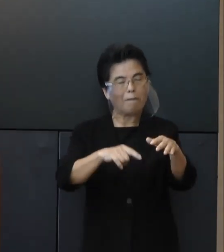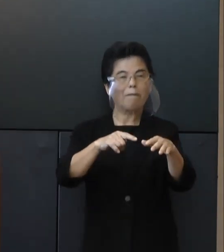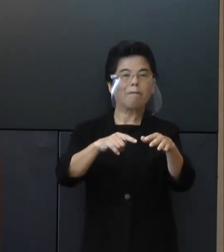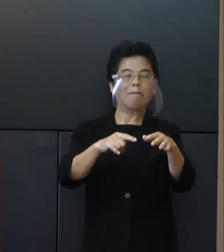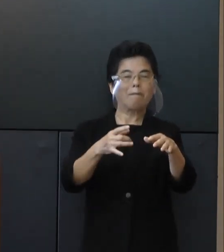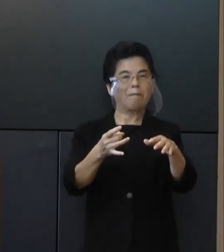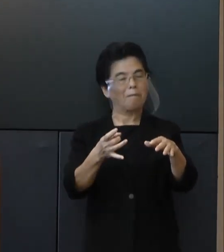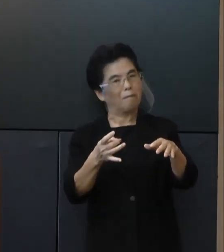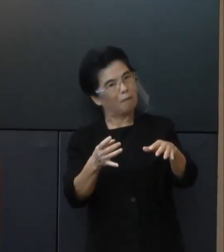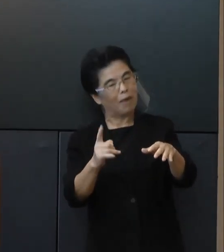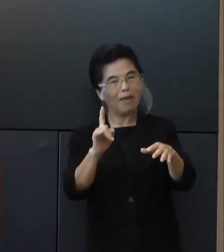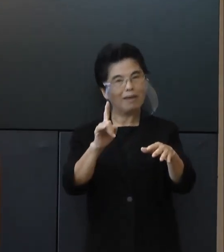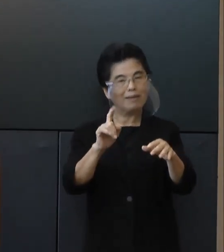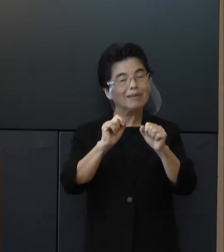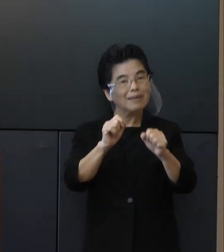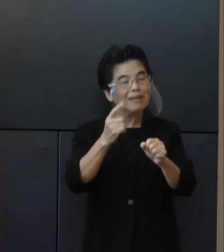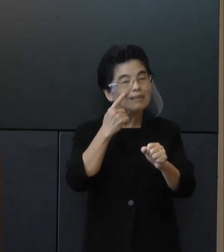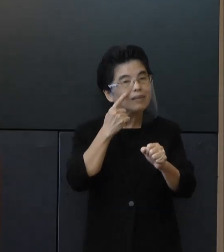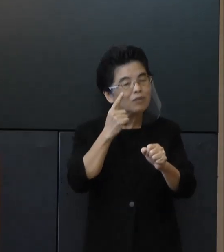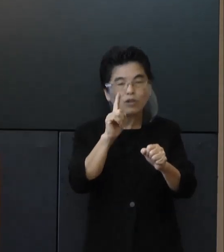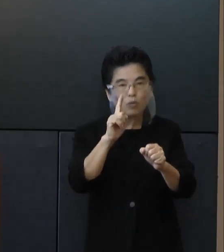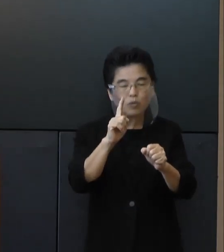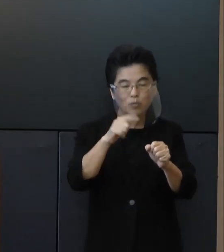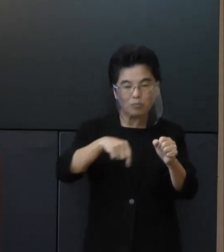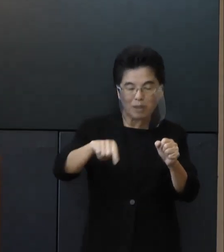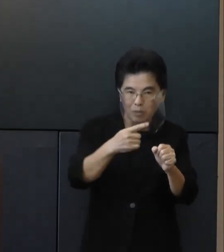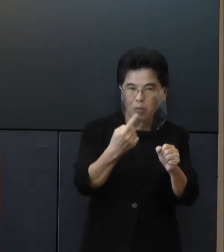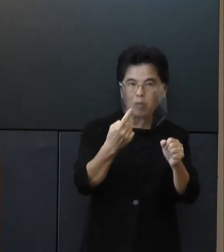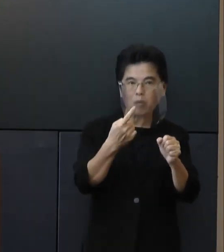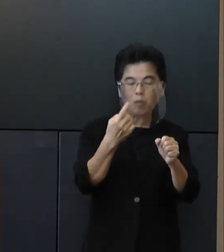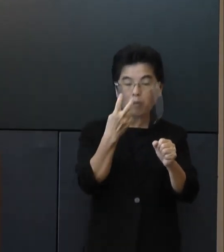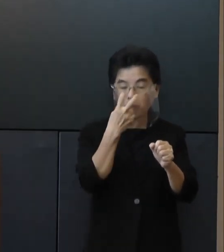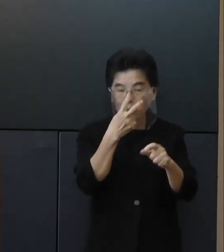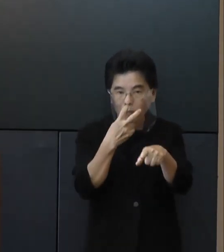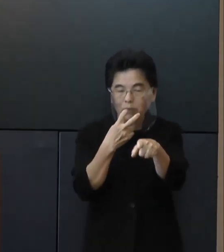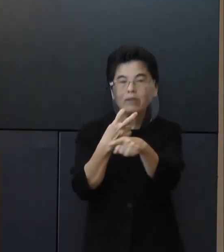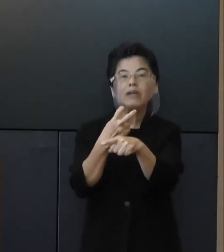めて、見て、それをしっかりと検証しながらですね、